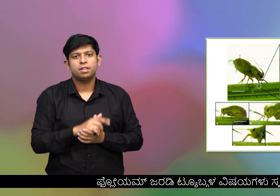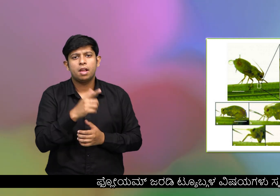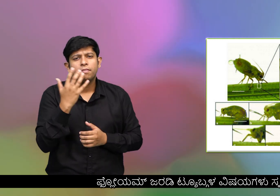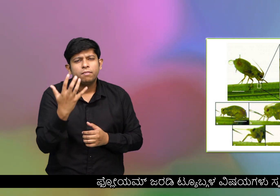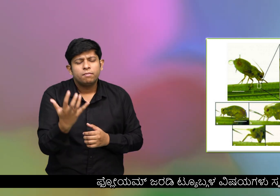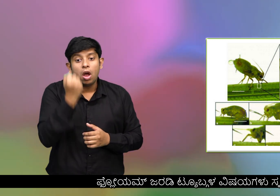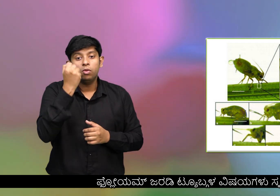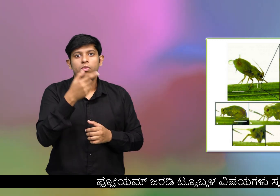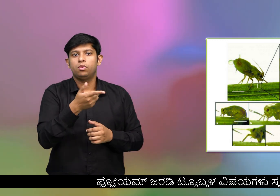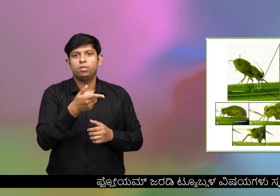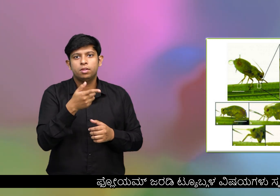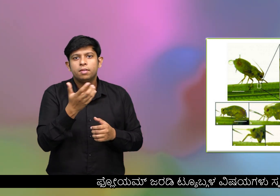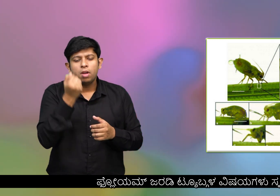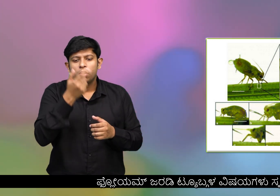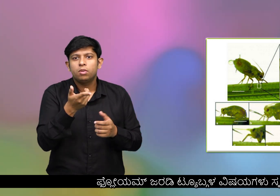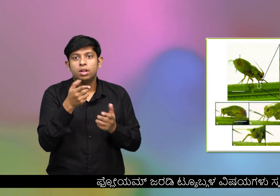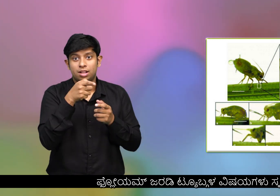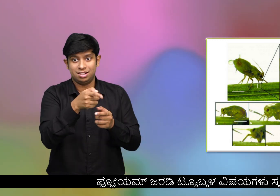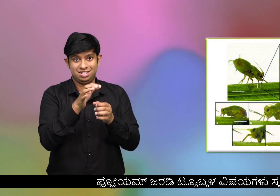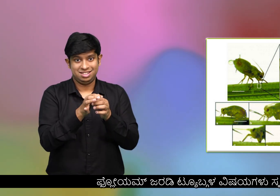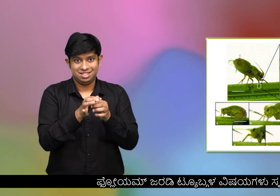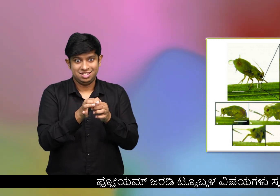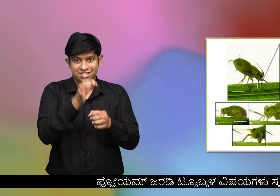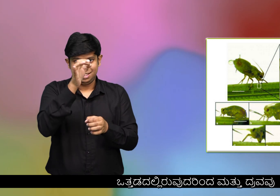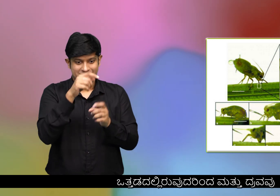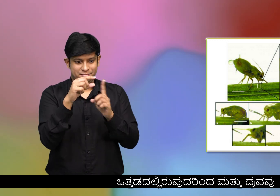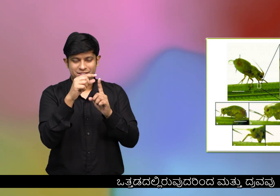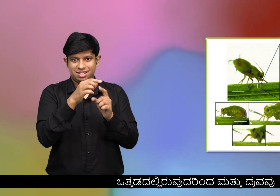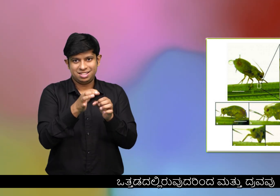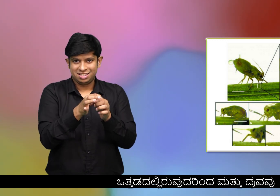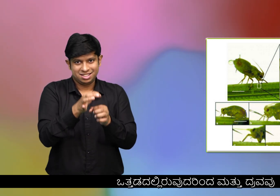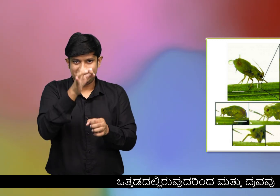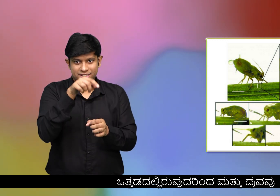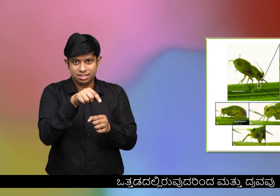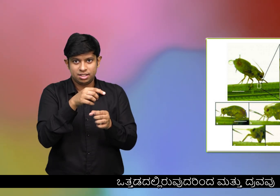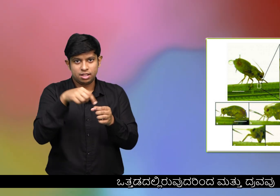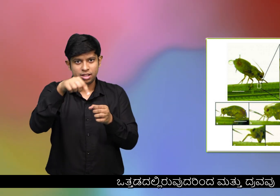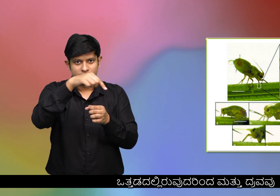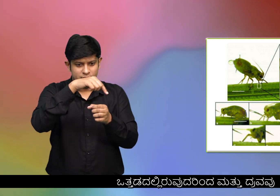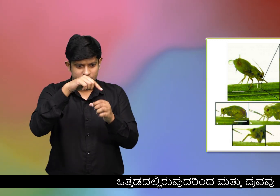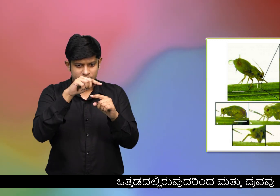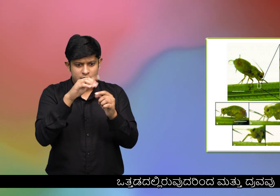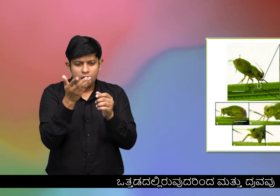ಫ್ಲೋಯಂ ಜರಡಿ ಟ್ಯೂಬ್ಗಳ ವಿಷಯಗಳು ಸ್ವಲ್ಪ ಒತ್ತಡದಲ್ಲಿರುವುದರಿಂದ ಮತ್ತು ದ್ರವವು